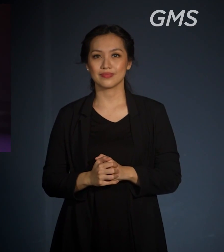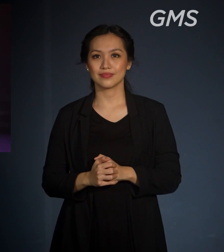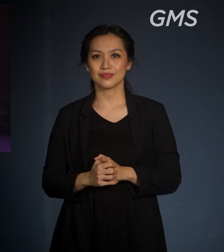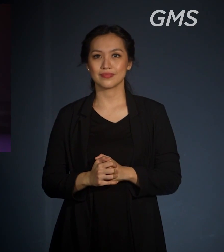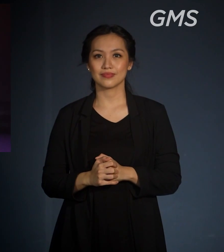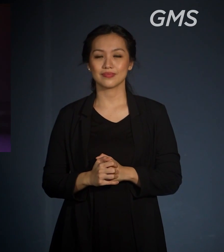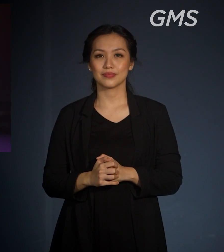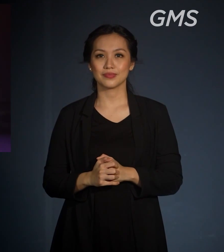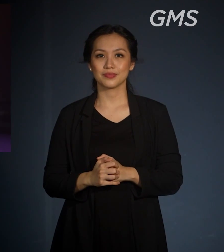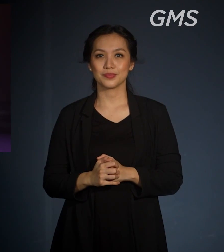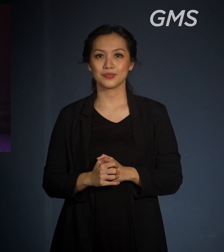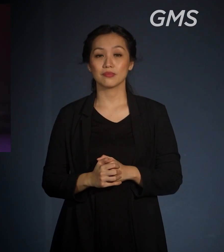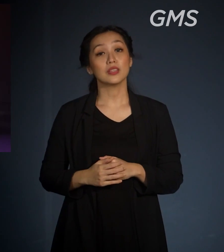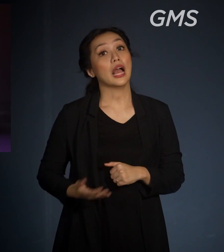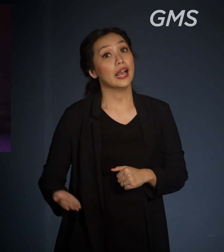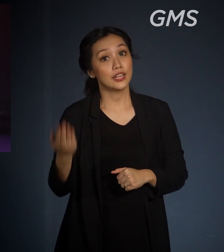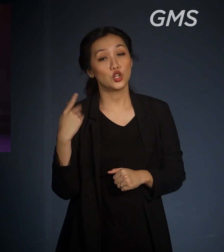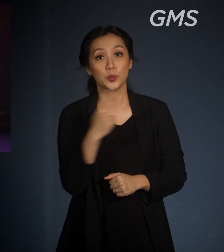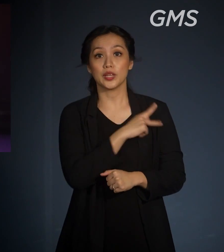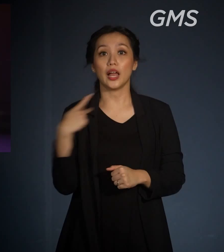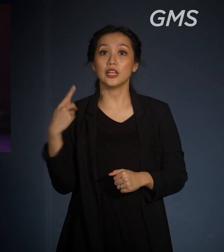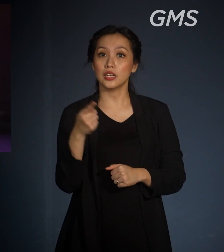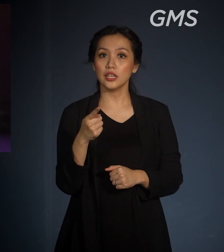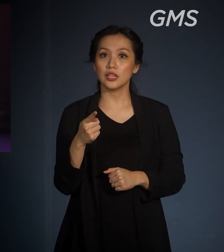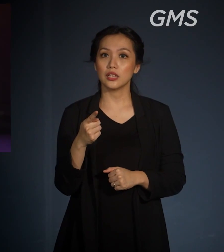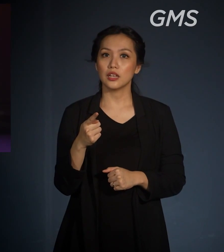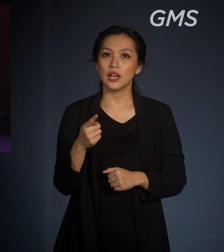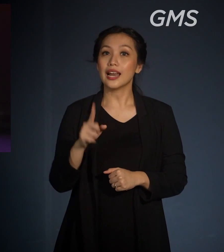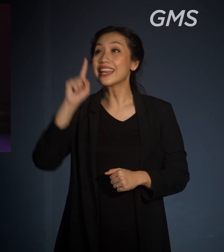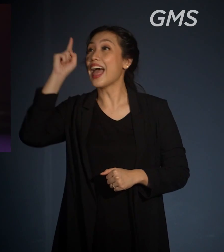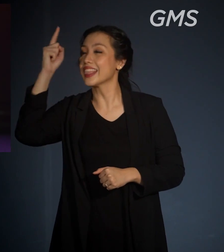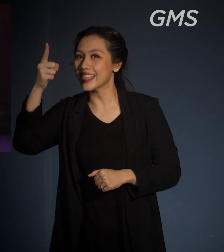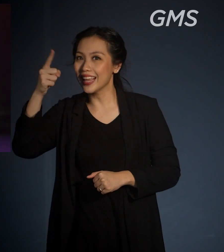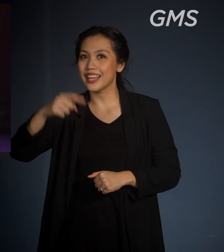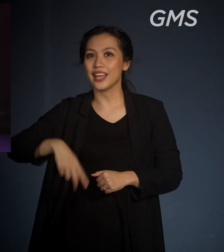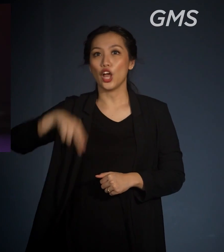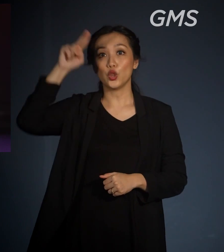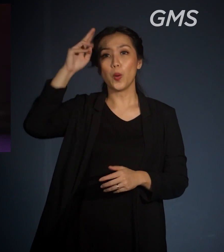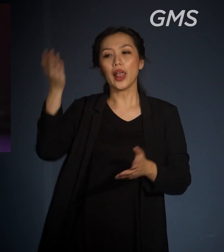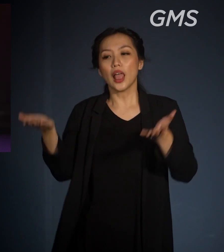neraca. Jadi ternyata hidup kita ini satu kali kelak akan ditimbang oleh Tuhan.